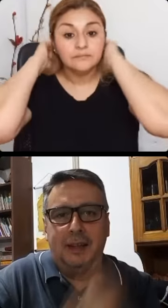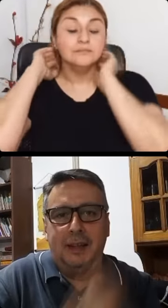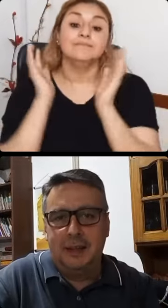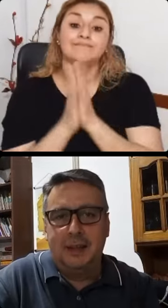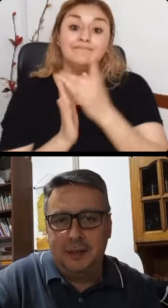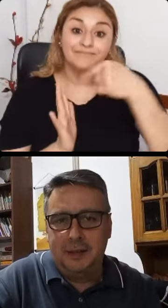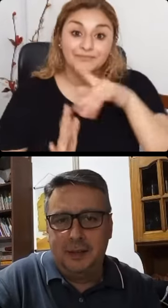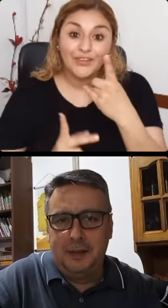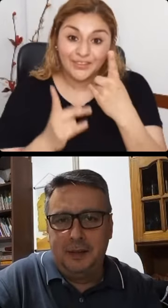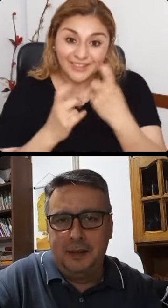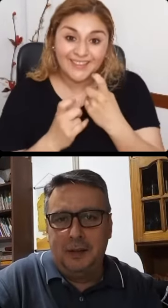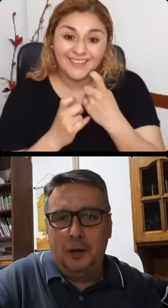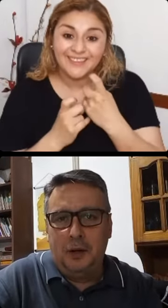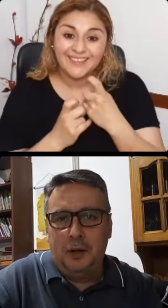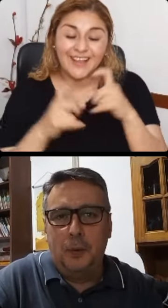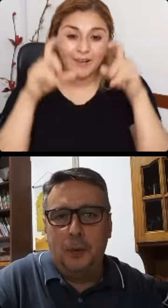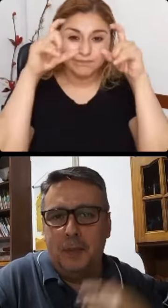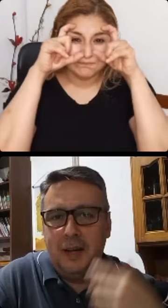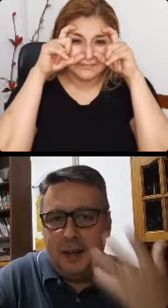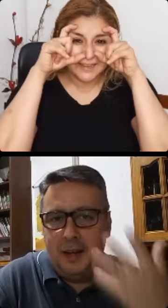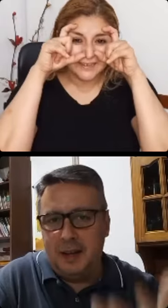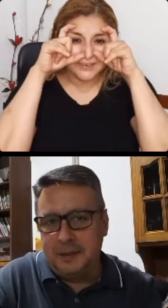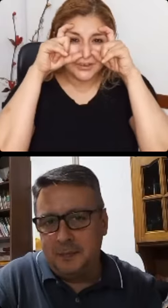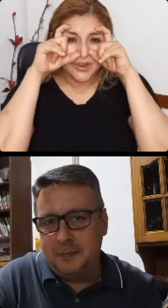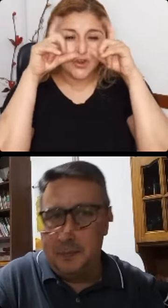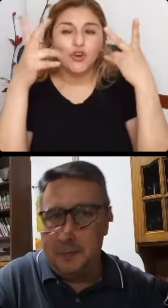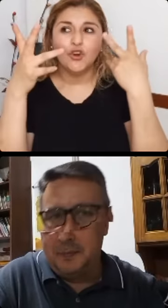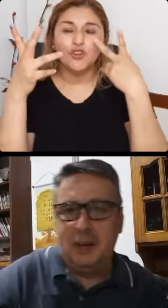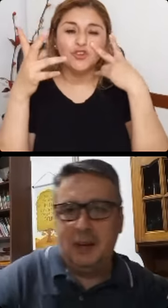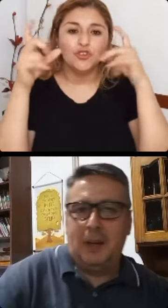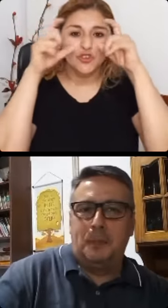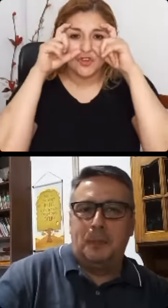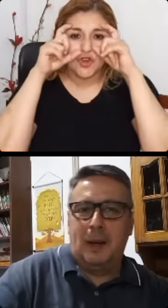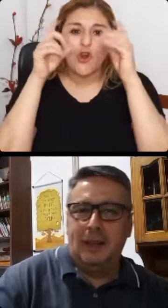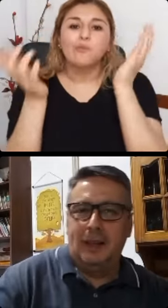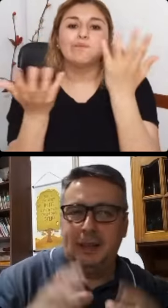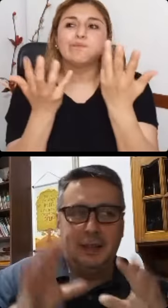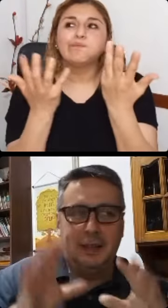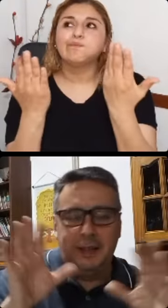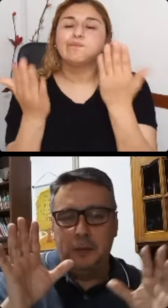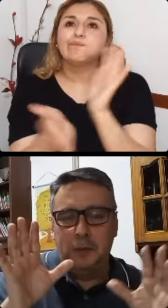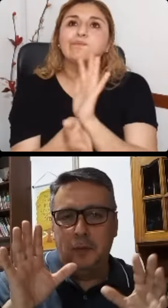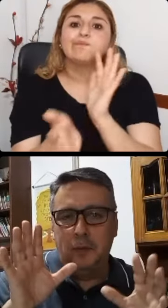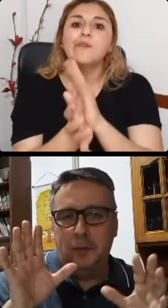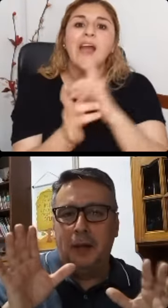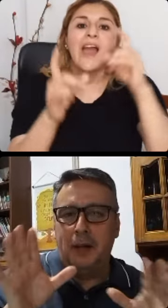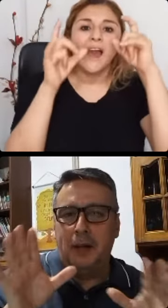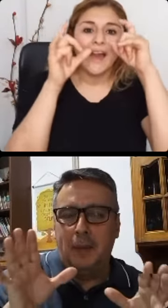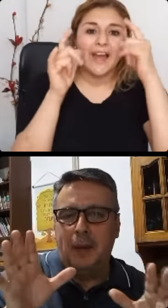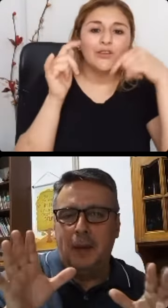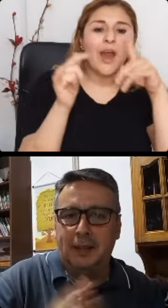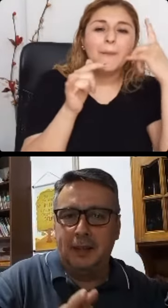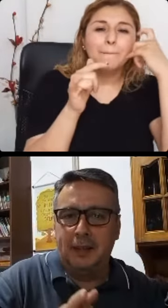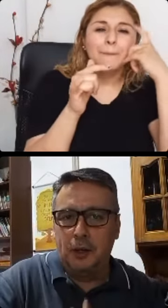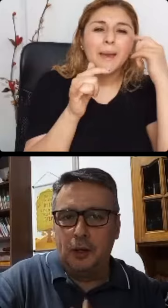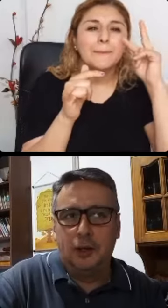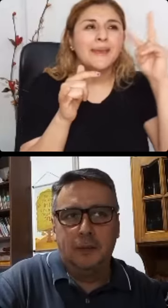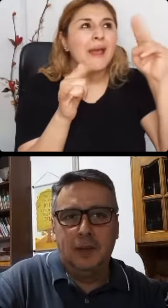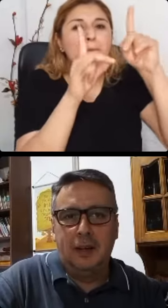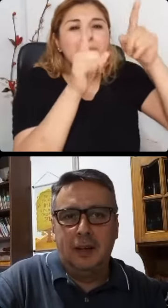lentes o nuevas miradas para poder entender un panorama y